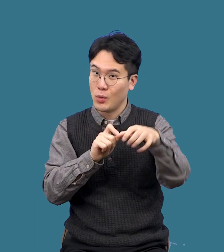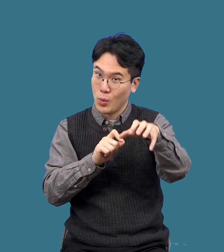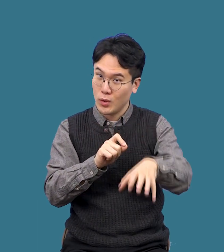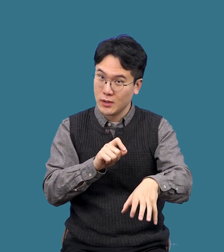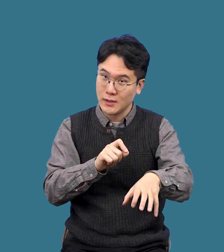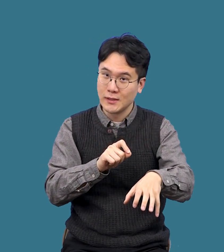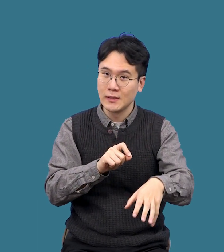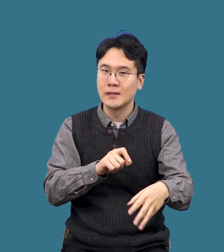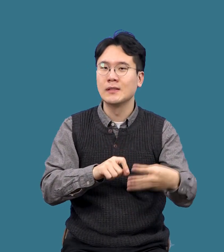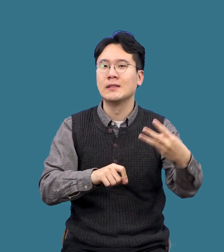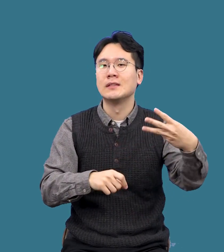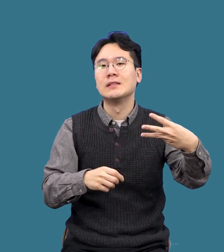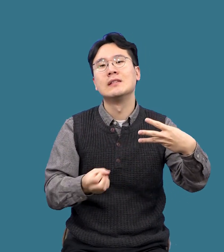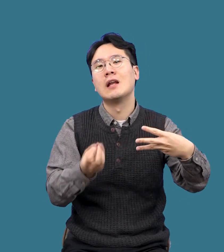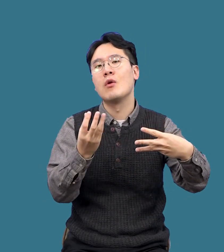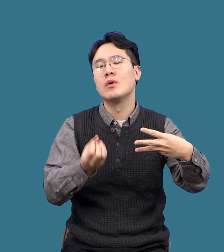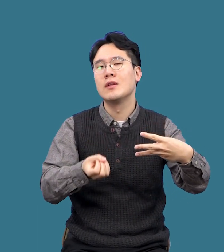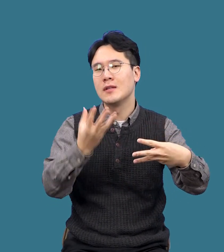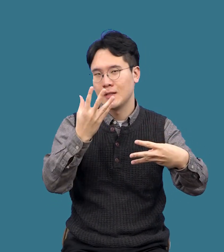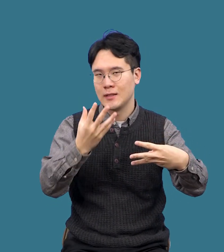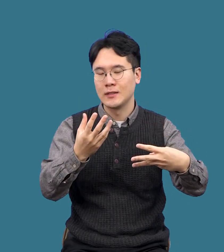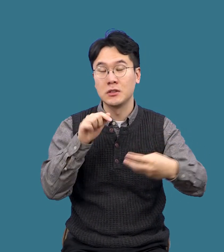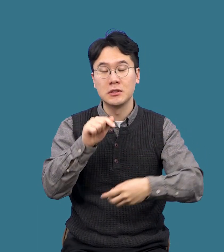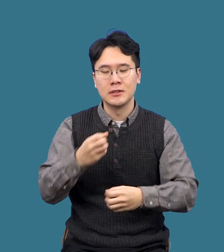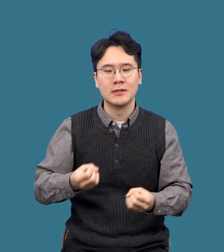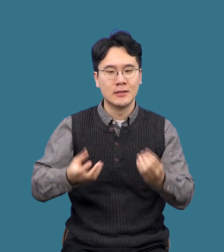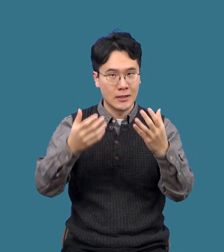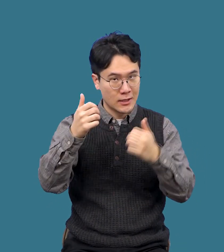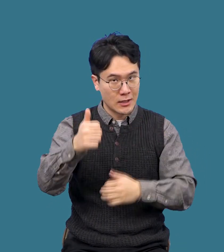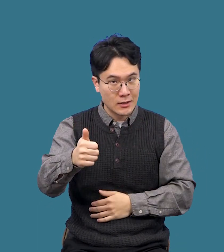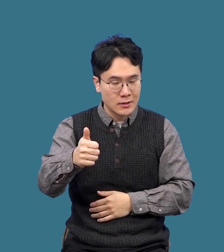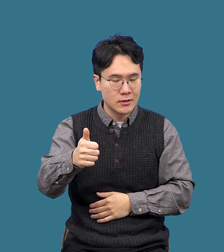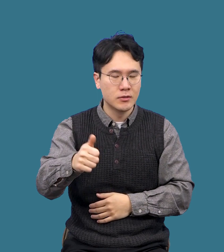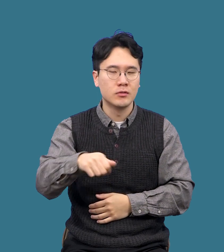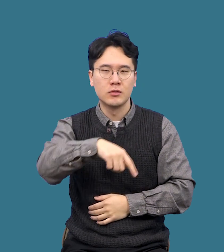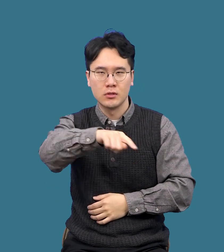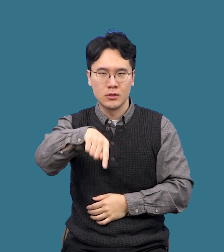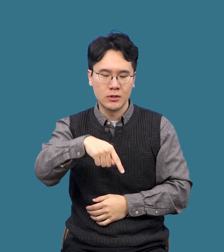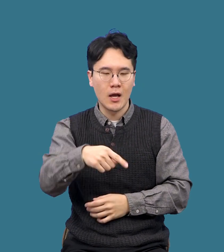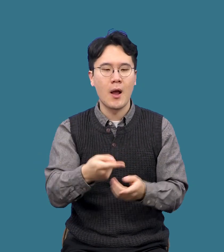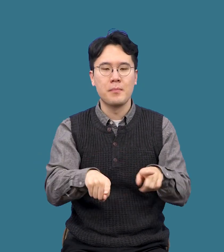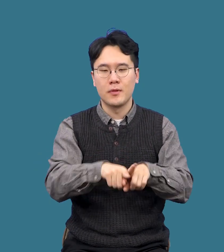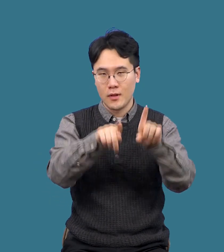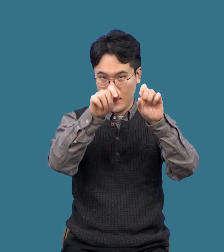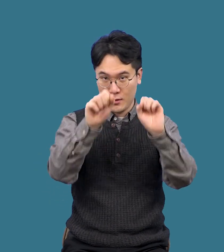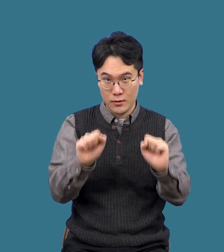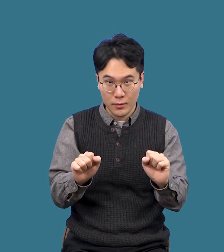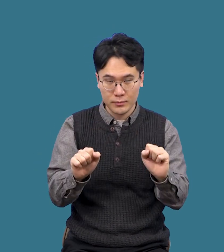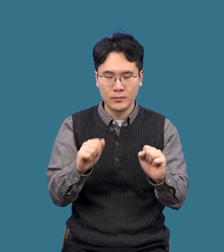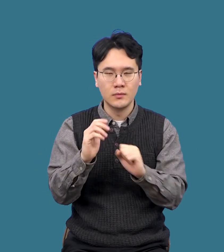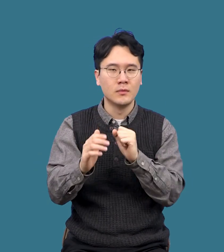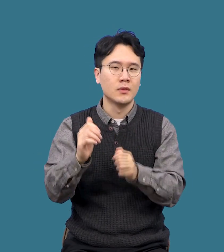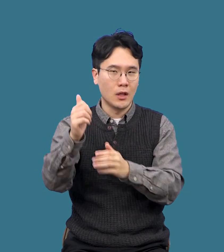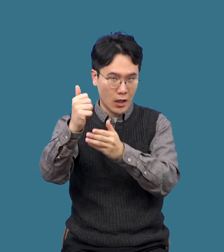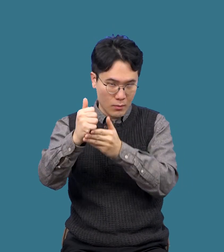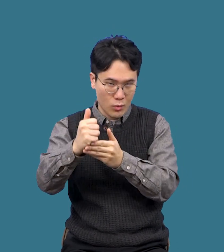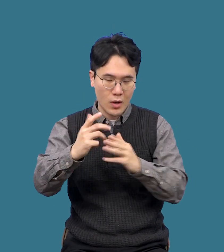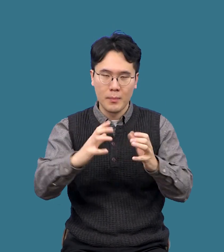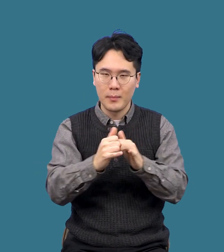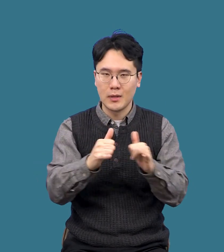자손들이, 그들이 제사장들이었어요. 레위 자손들이 있어서 하나님과 하나님 백성